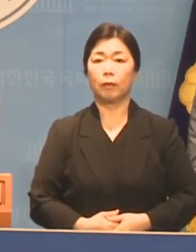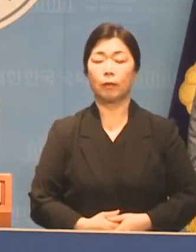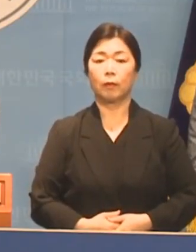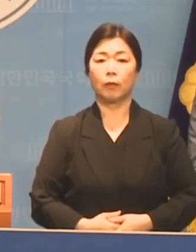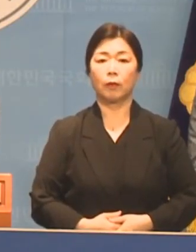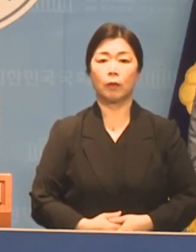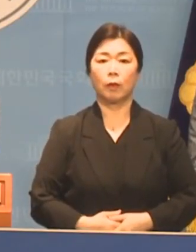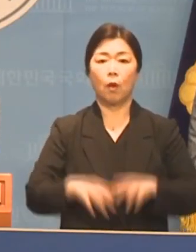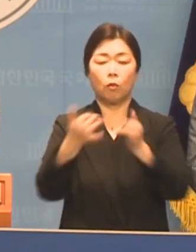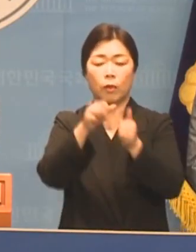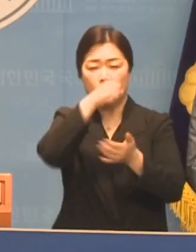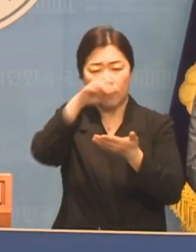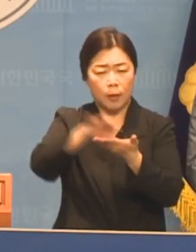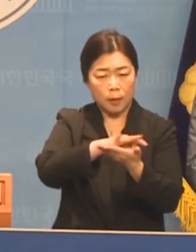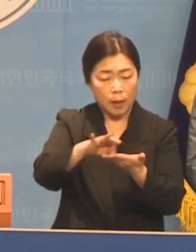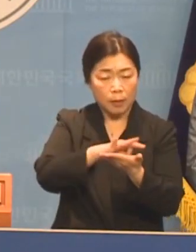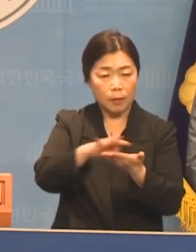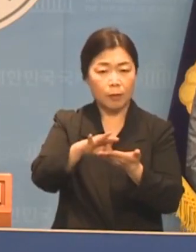국민의 예산이